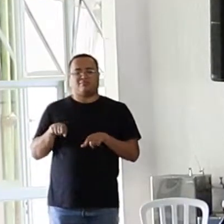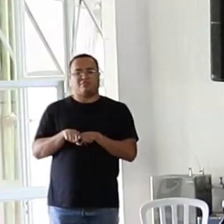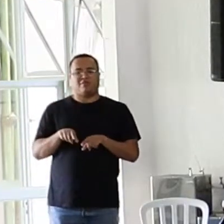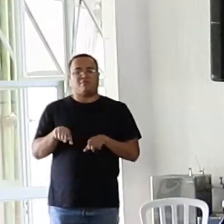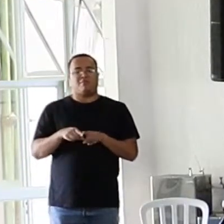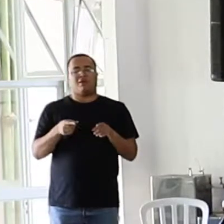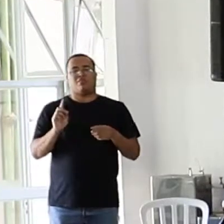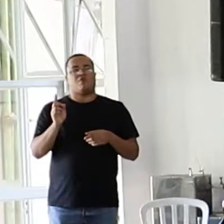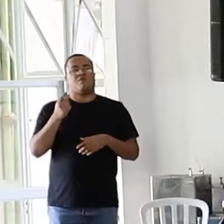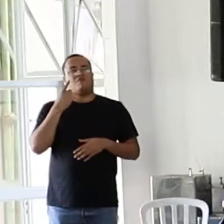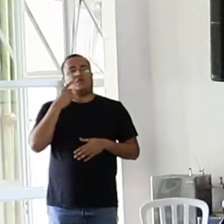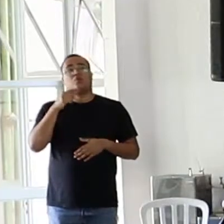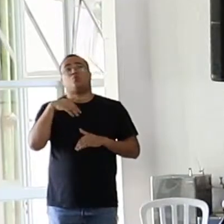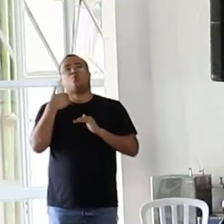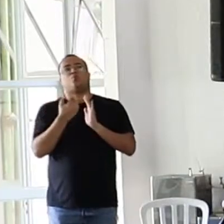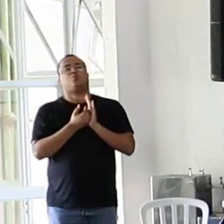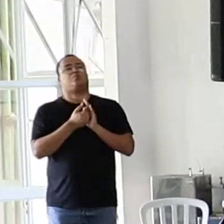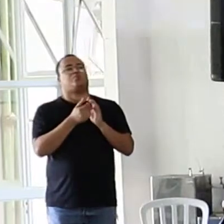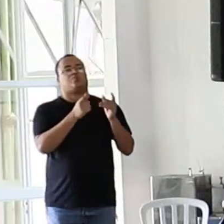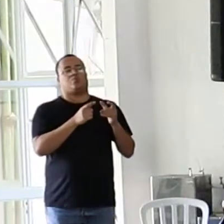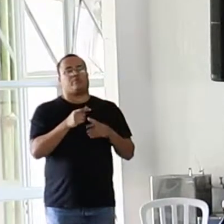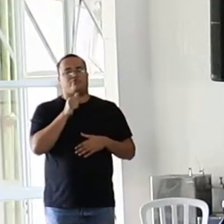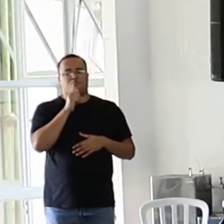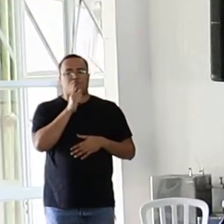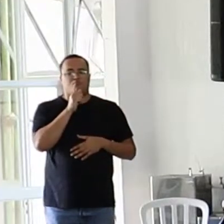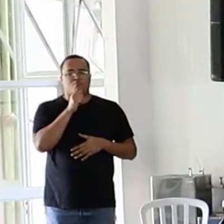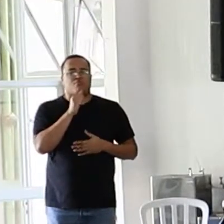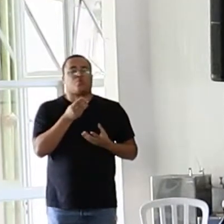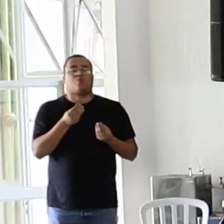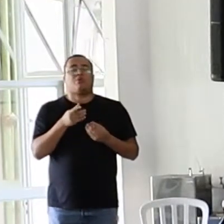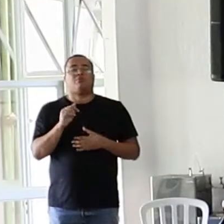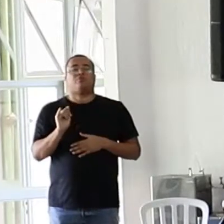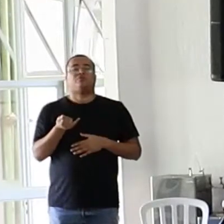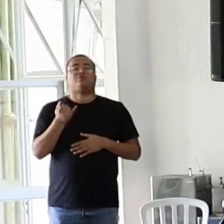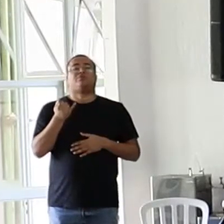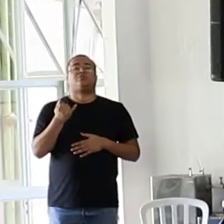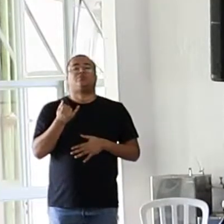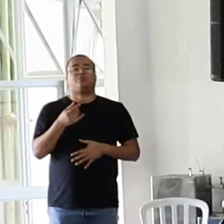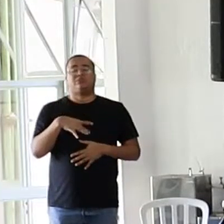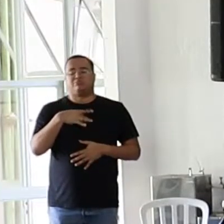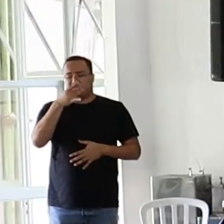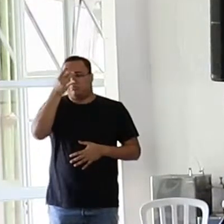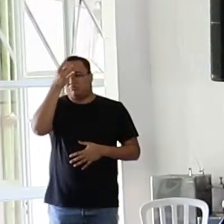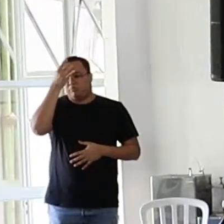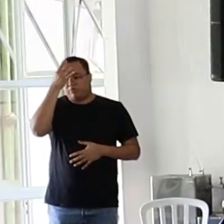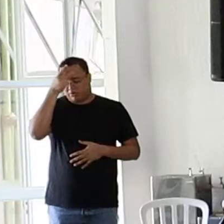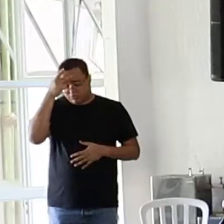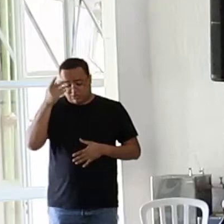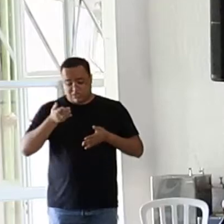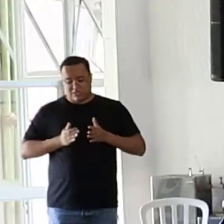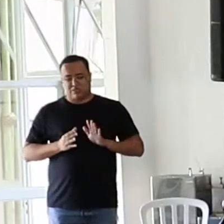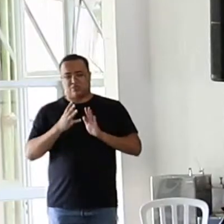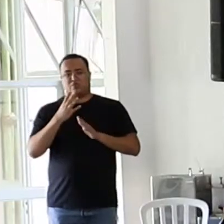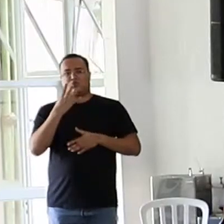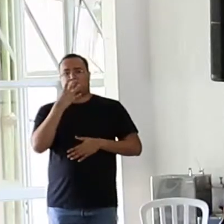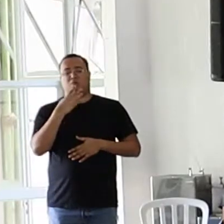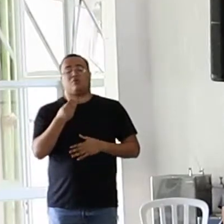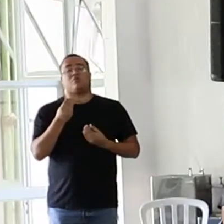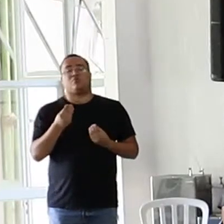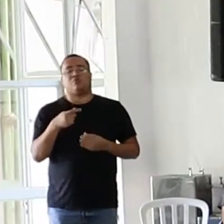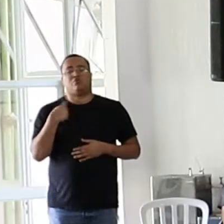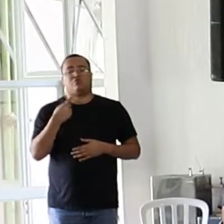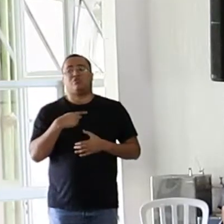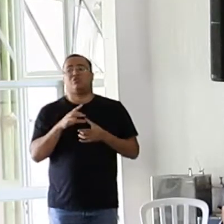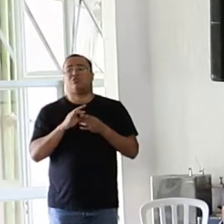a gente não vem todas as regionais e como aproveitar esse espírito valence como é que a gente consegue colocar